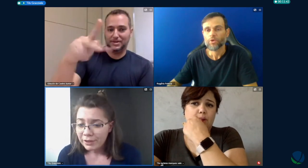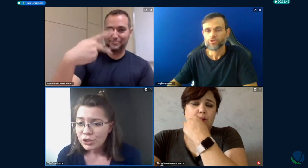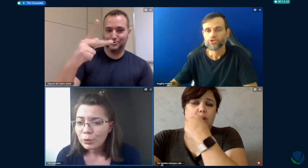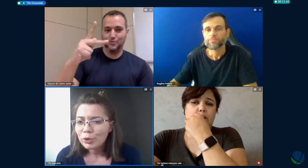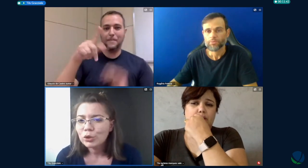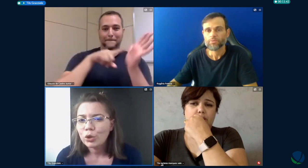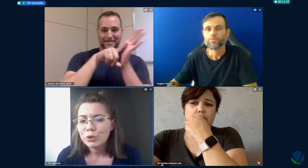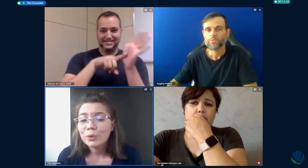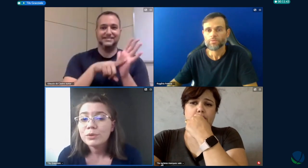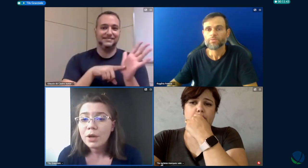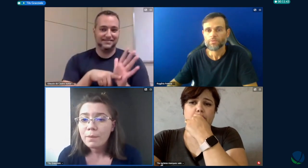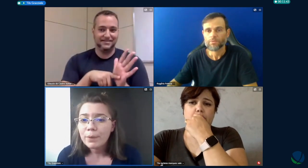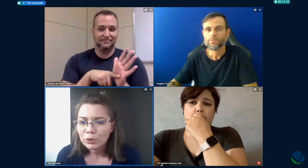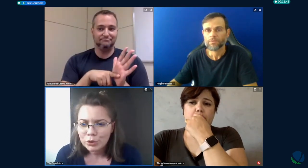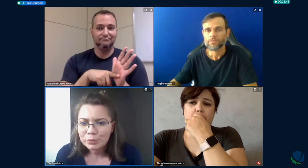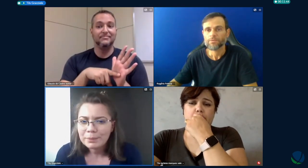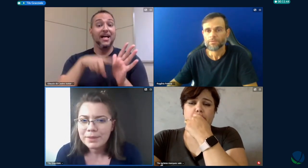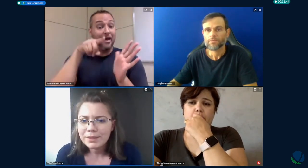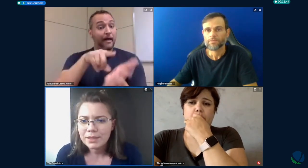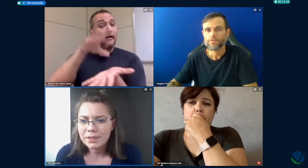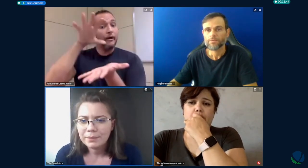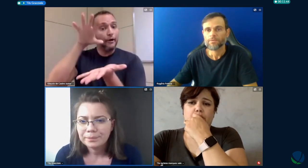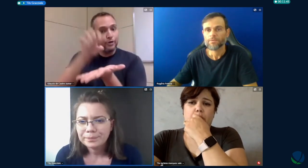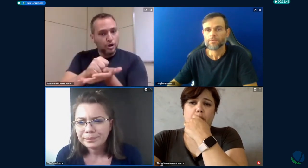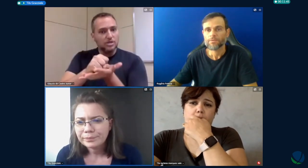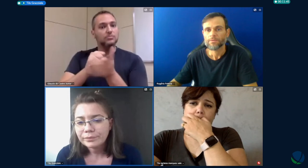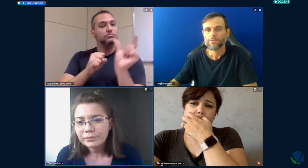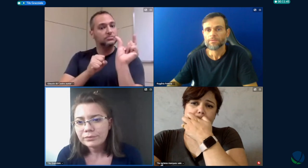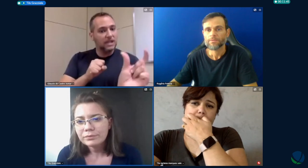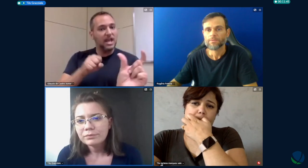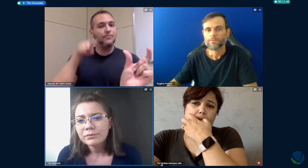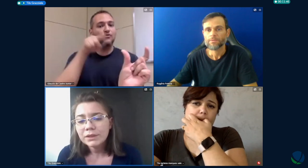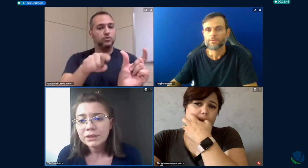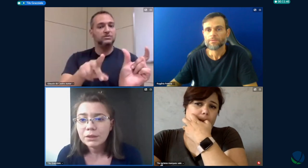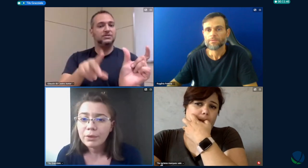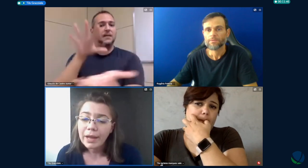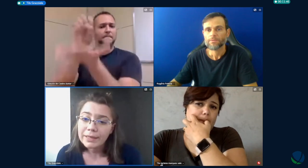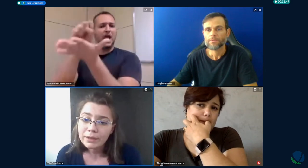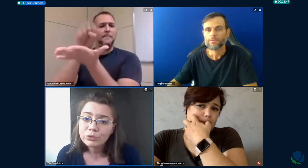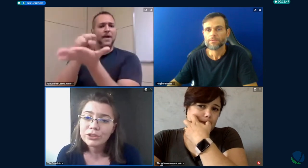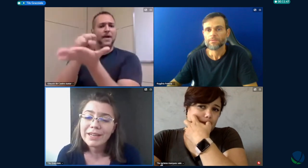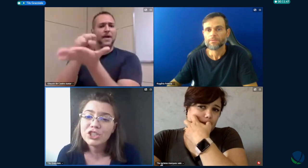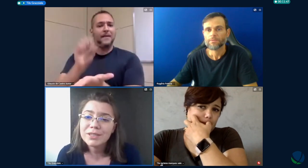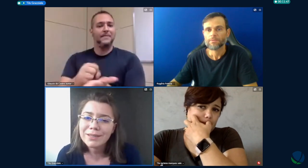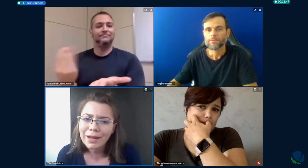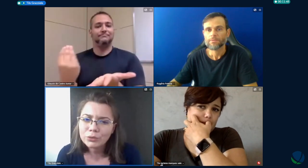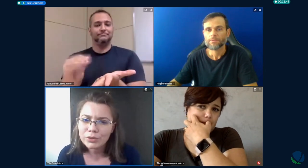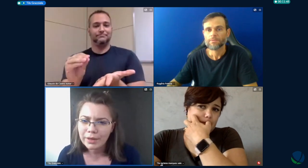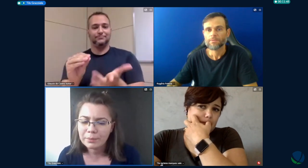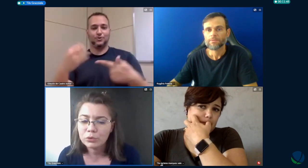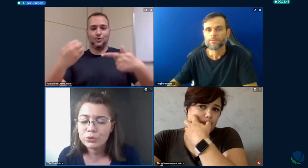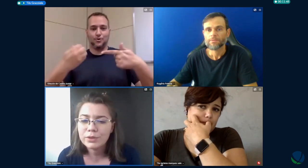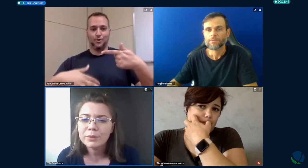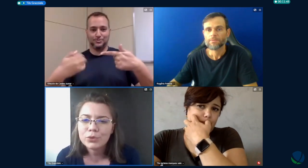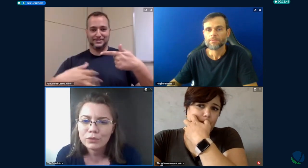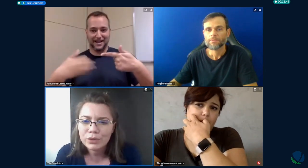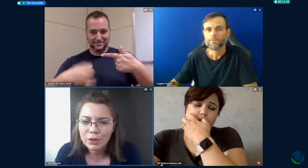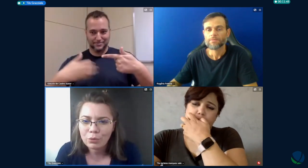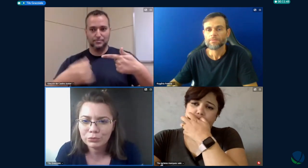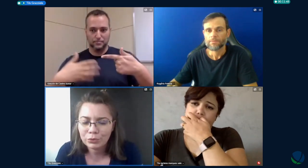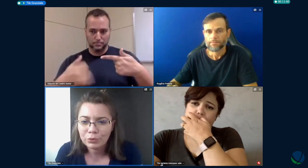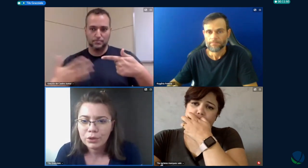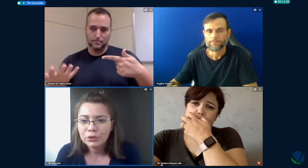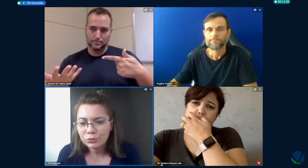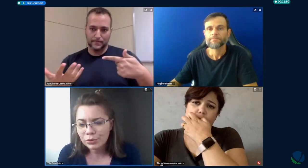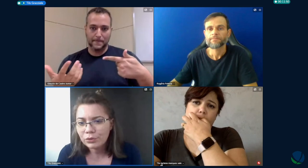porque a ficha é o protótipo, é o seu protótipo da pesquisa. Então, é ali onde está registrado os termos que